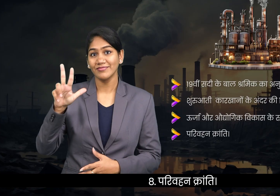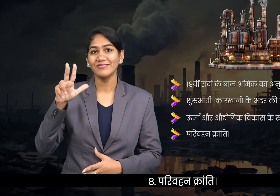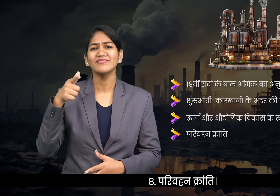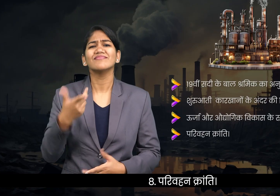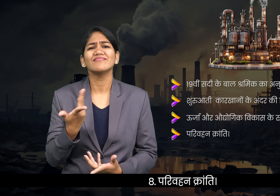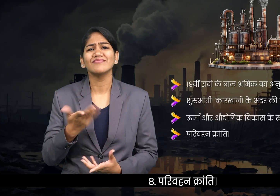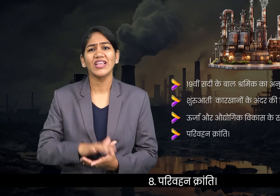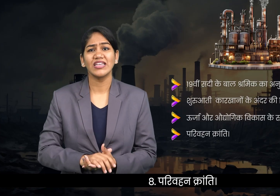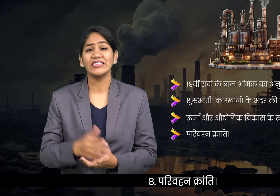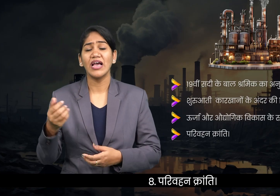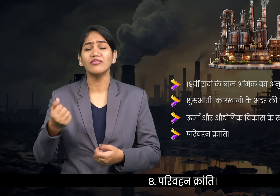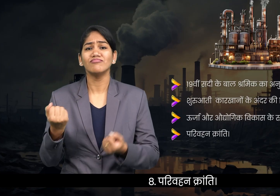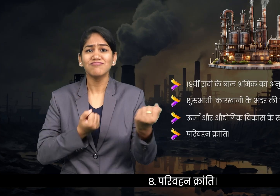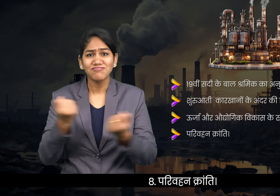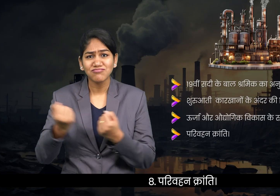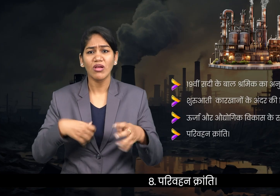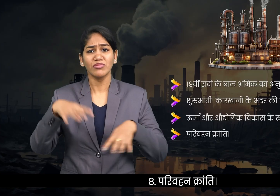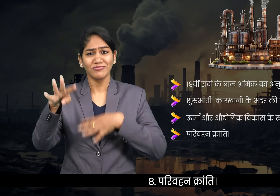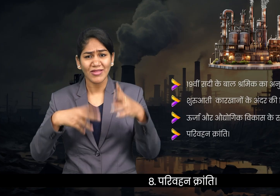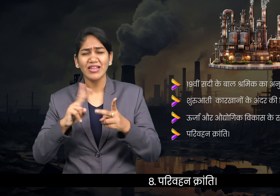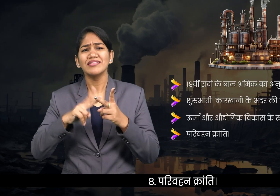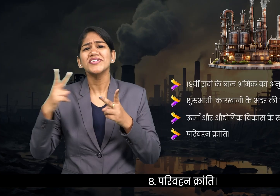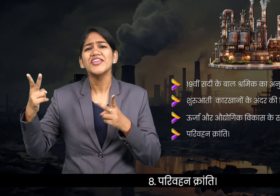8. परिवहन क्रांति।